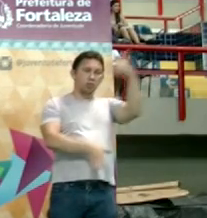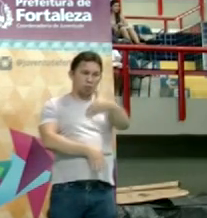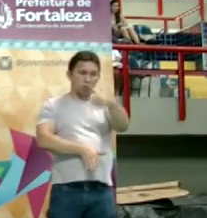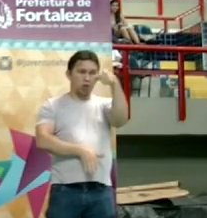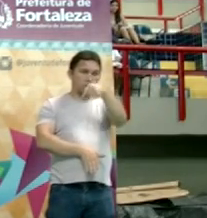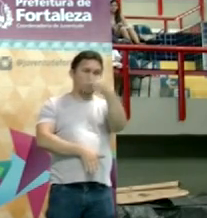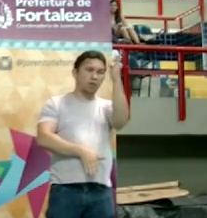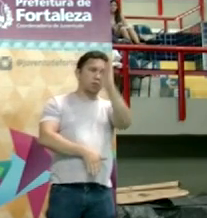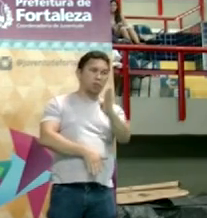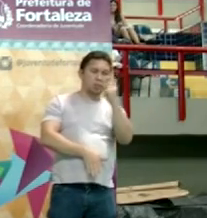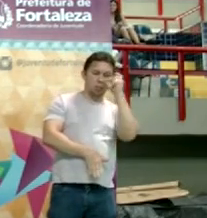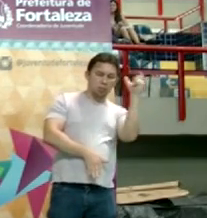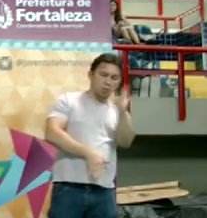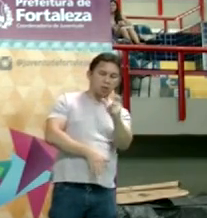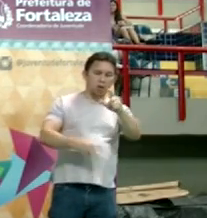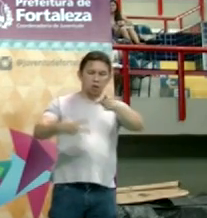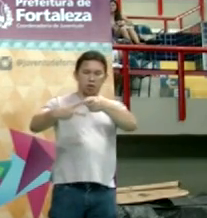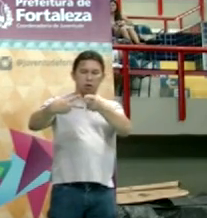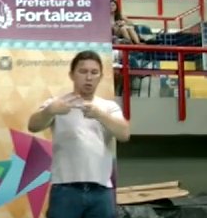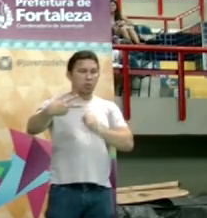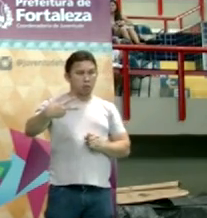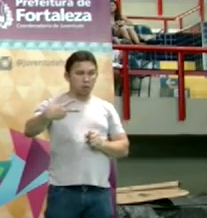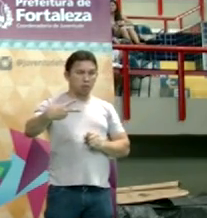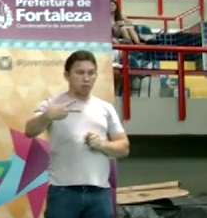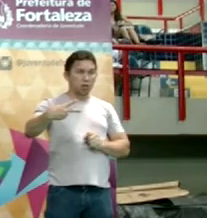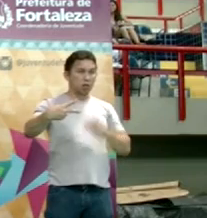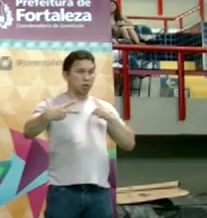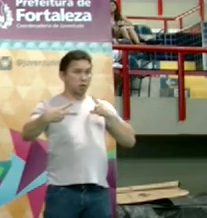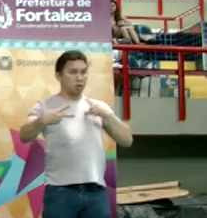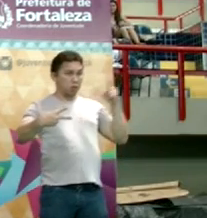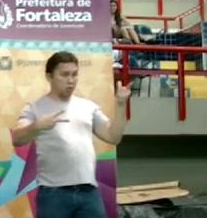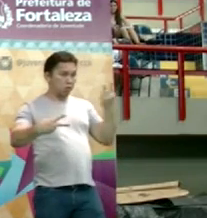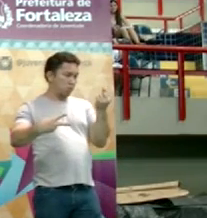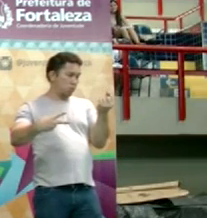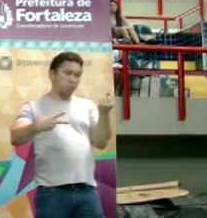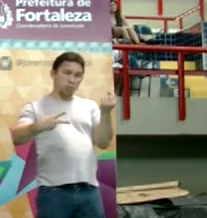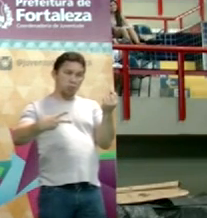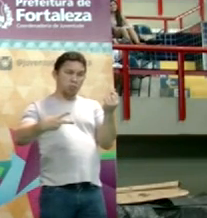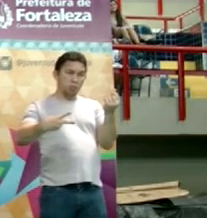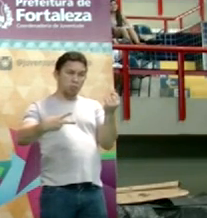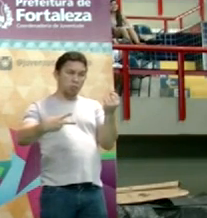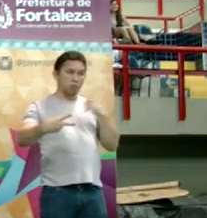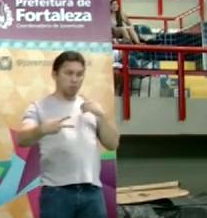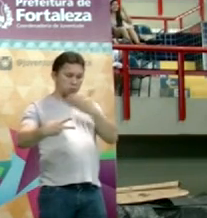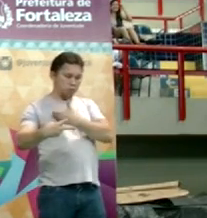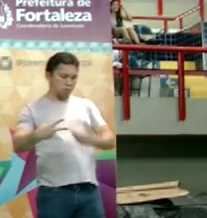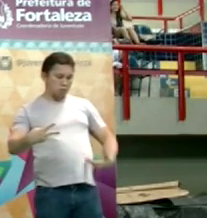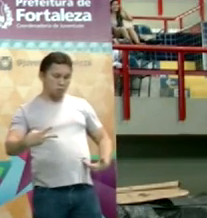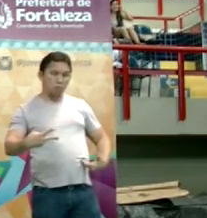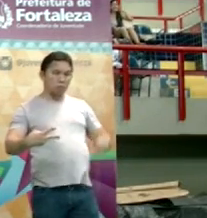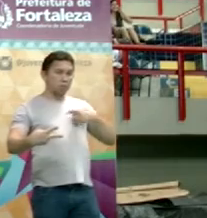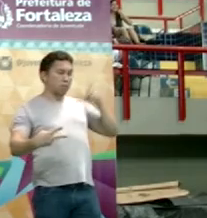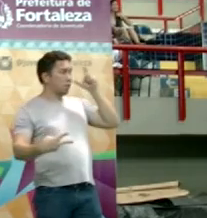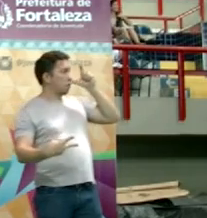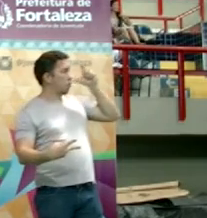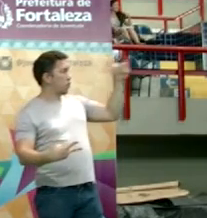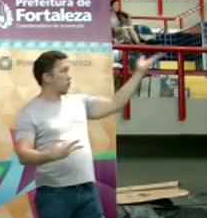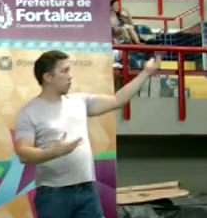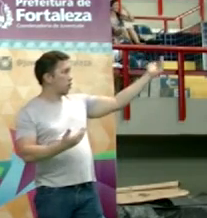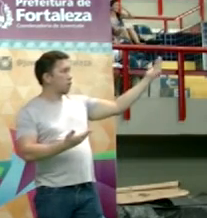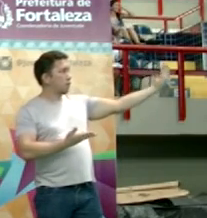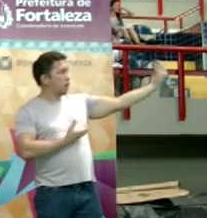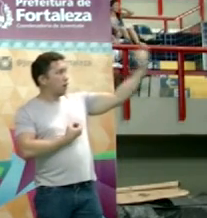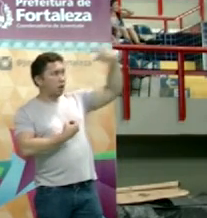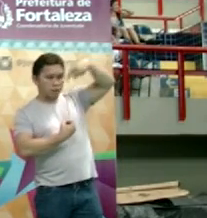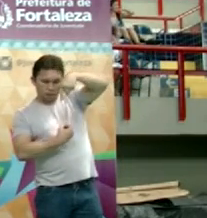vinha para o Brasil de duas formas. Aquele imigrante que tinha dinheiro, o governo brasileiro tinha todo o interesse em atrair para